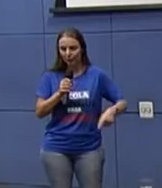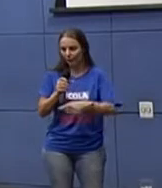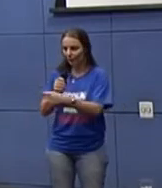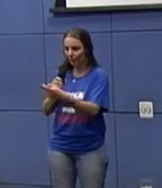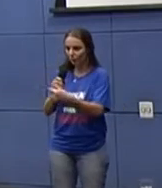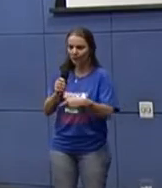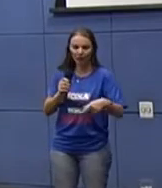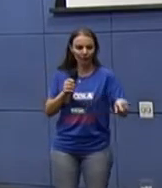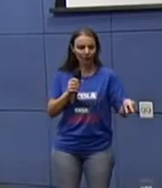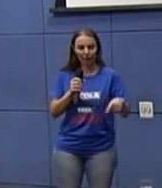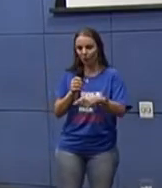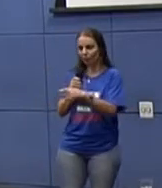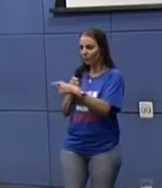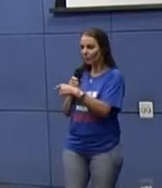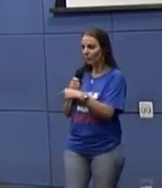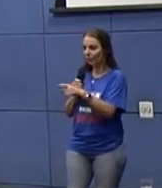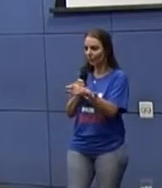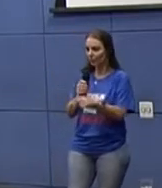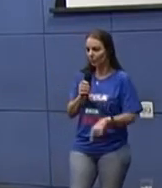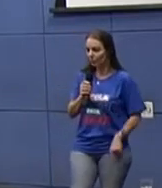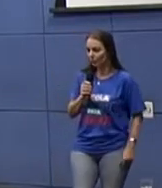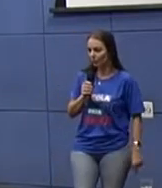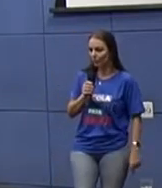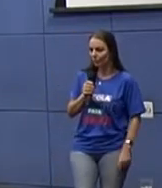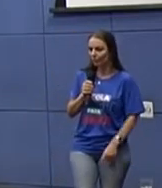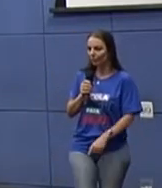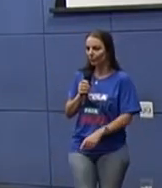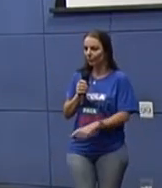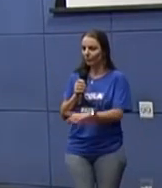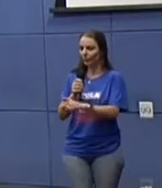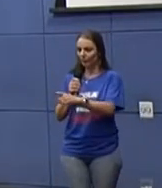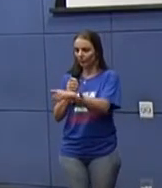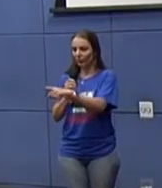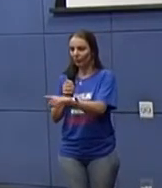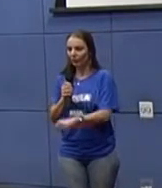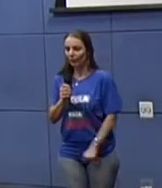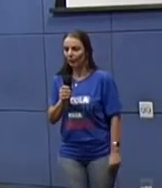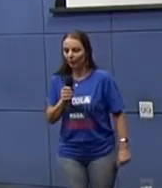Se alguém puder me ajudar, falar alguma coisa, alguém que participou do projeto.